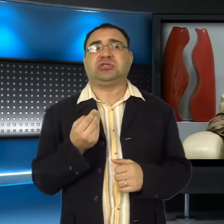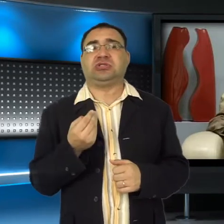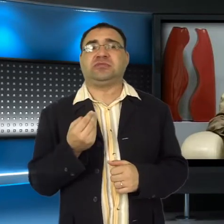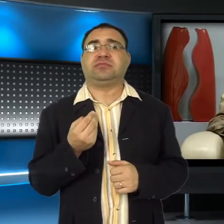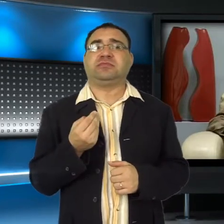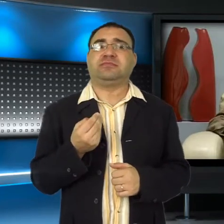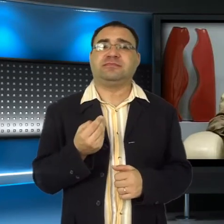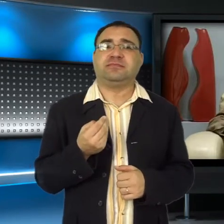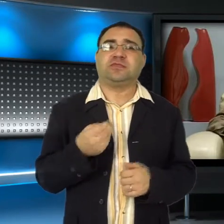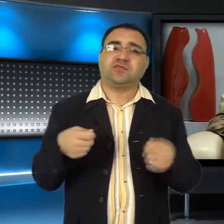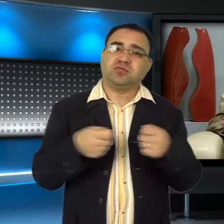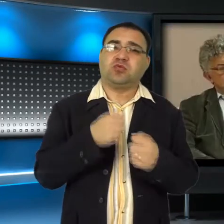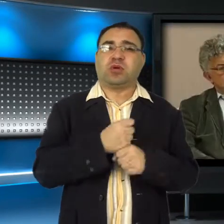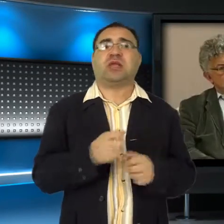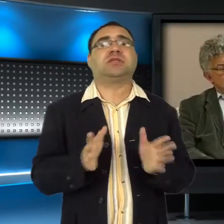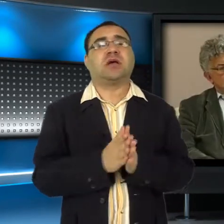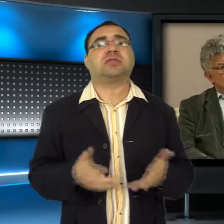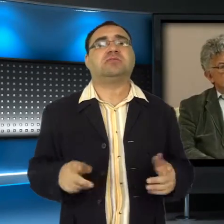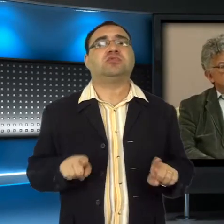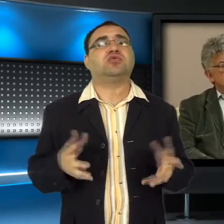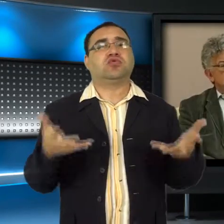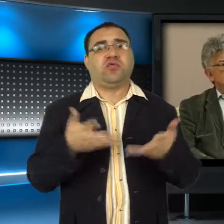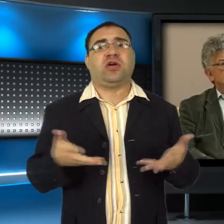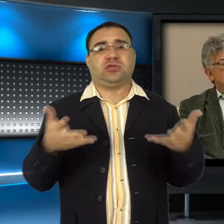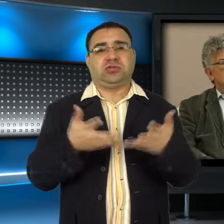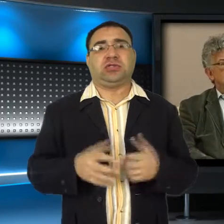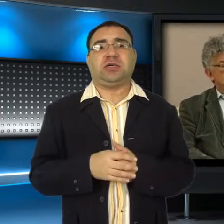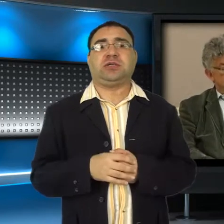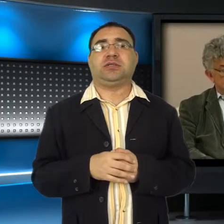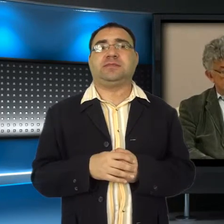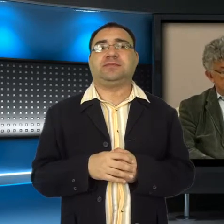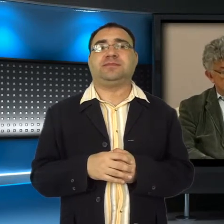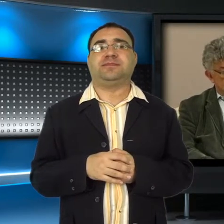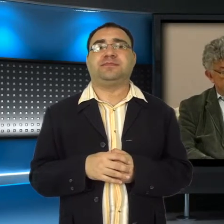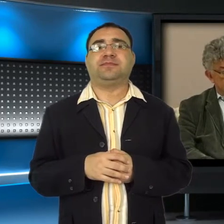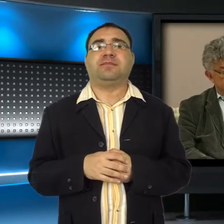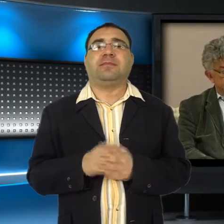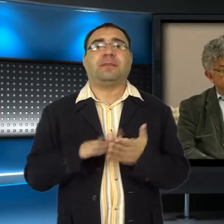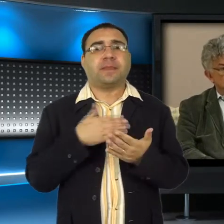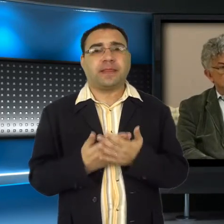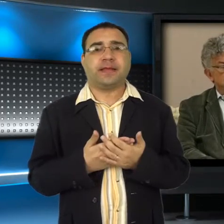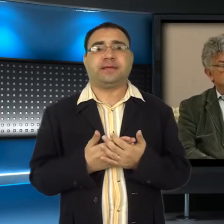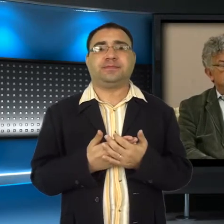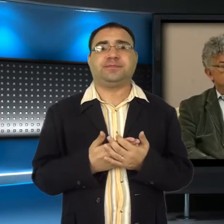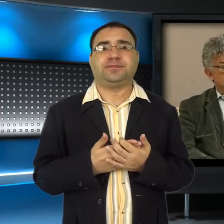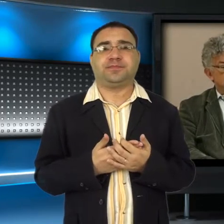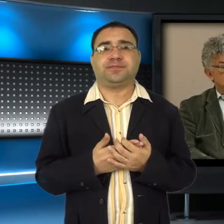samorządowi we współpracy z organizacjami? No ja bym tutaj uderzył w takie słowa jak